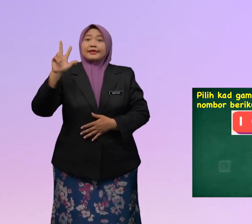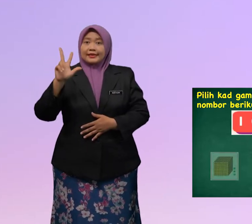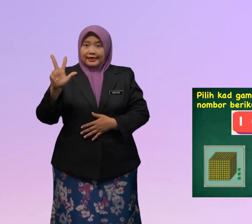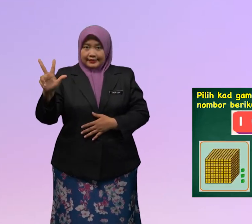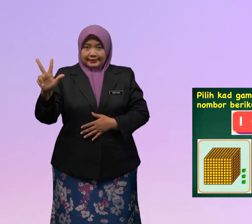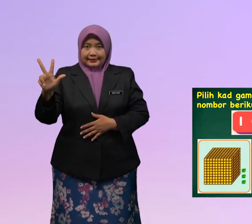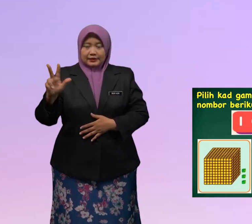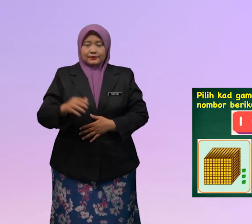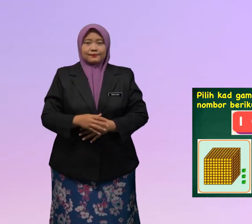1,003.